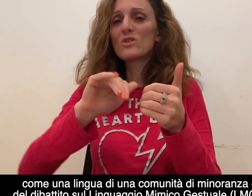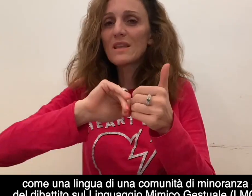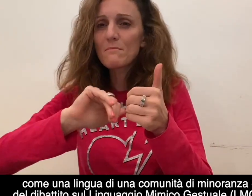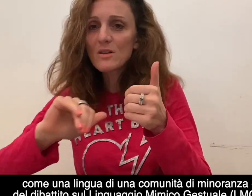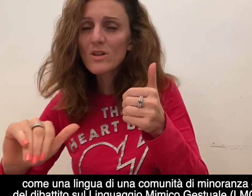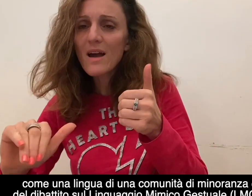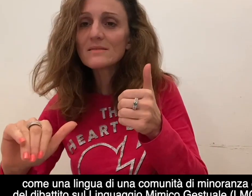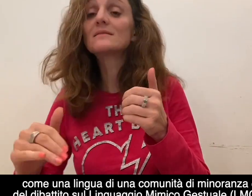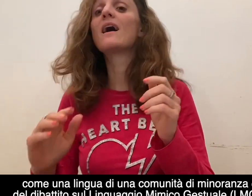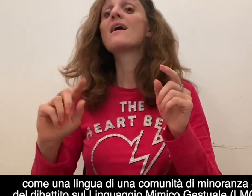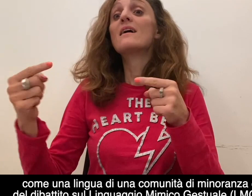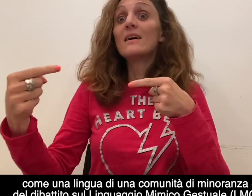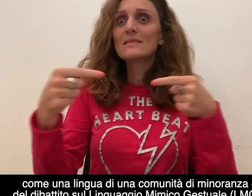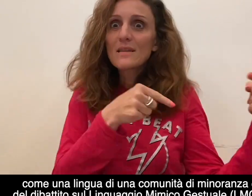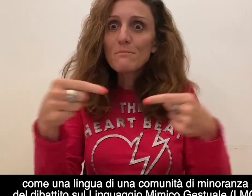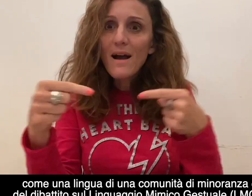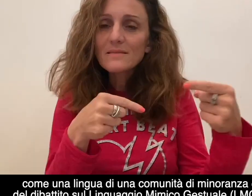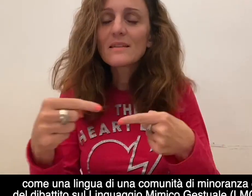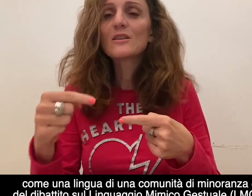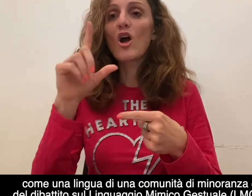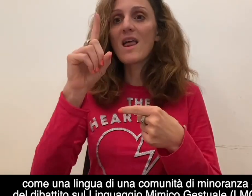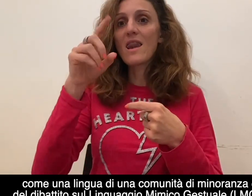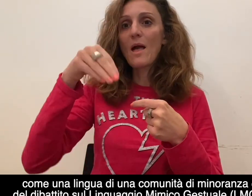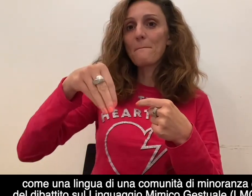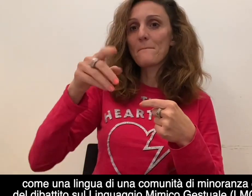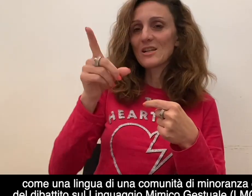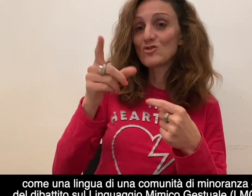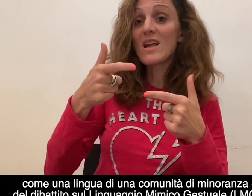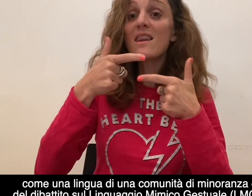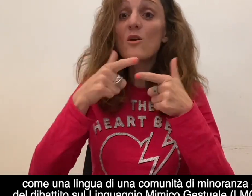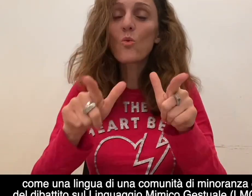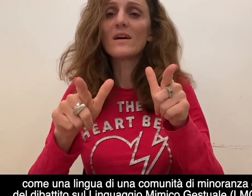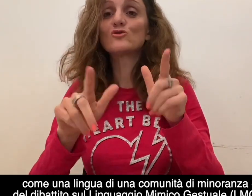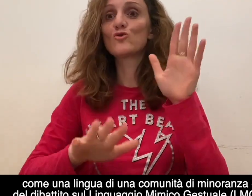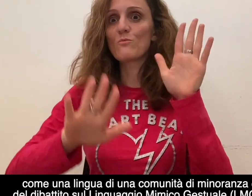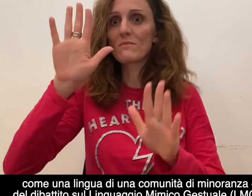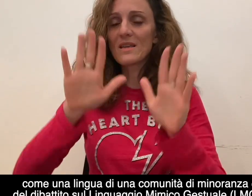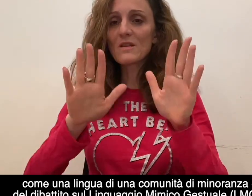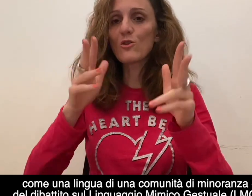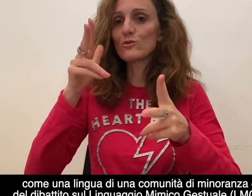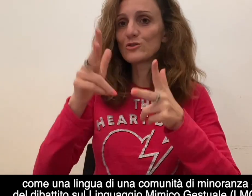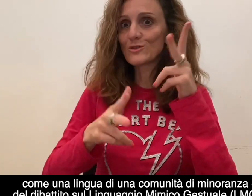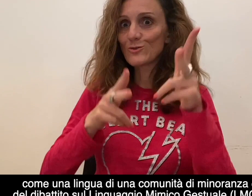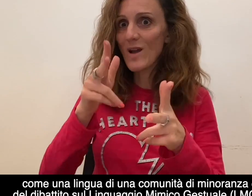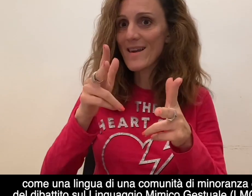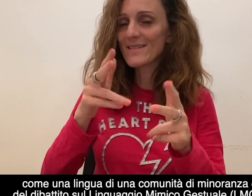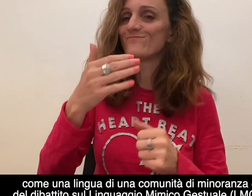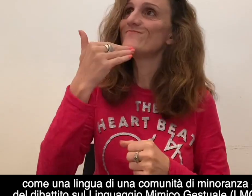lis come una lingua di una comunità di minoranza e anche del dibattito sul linguaggio mimico